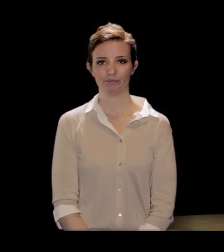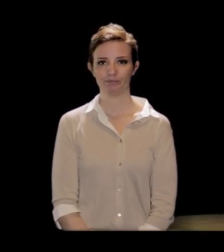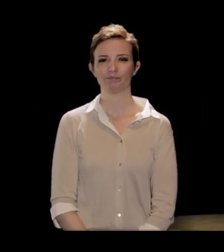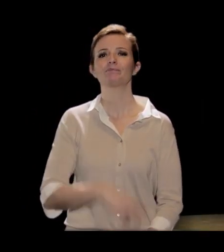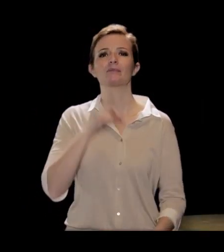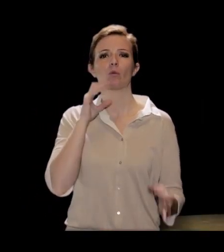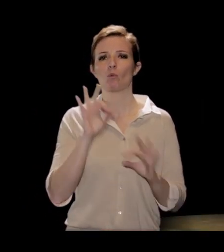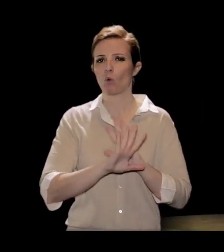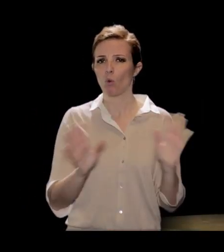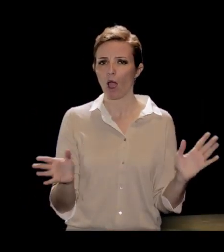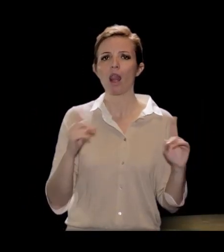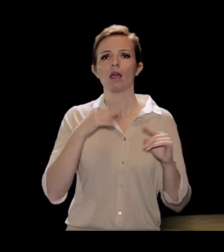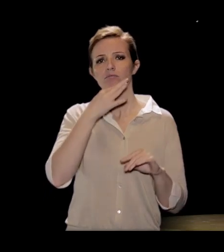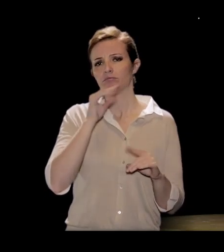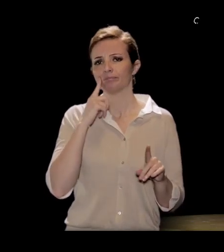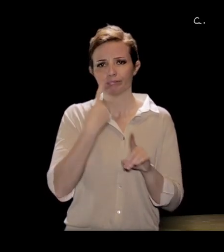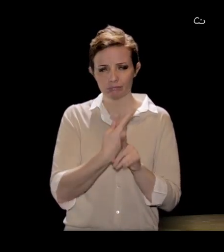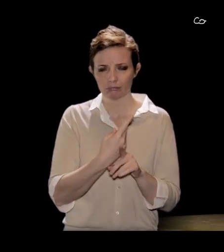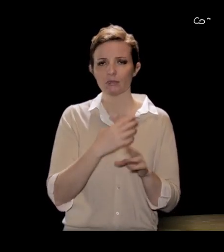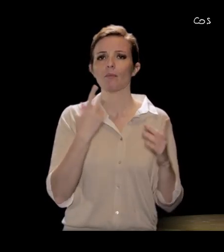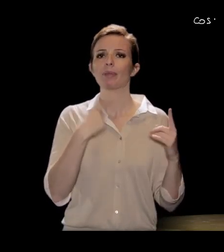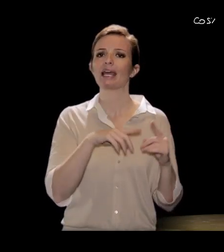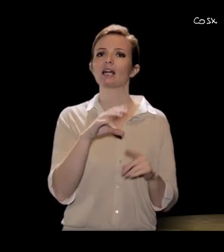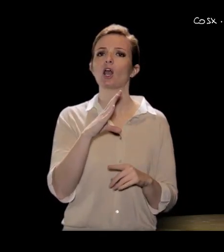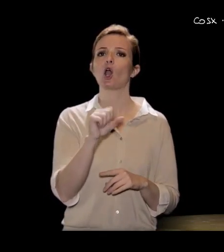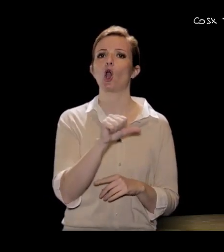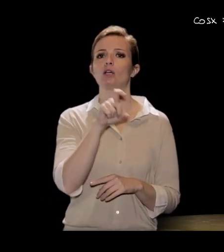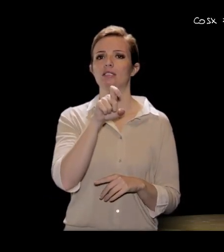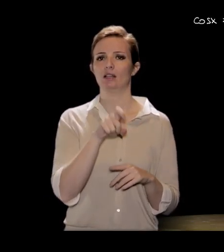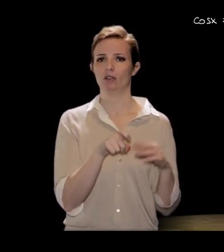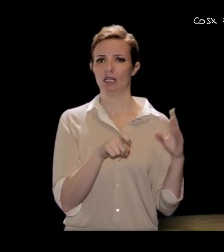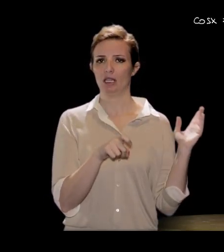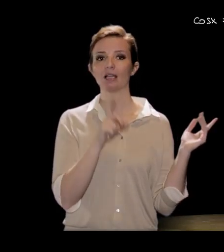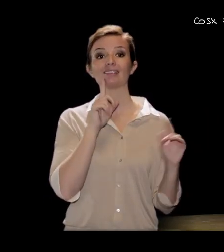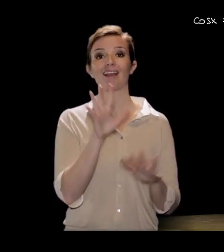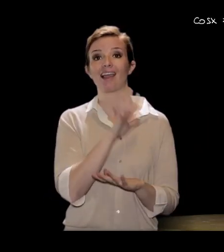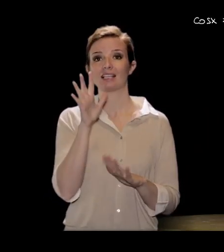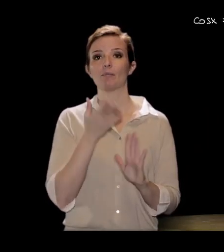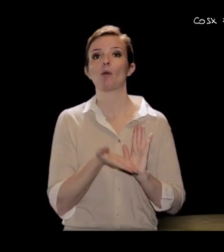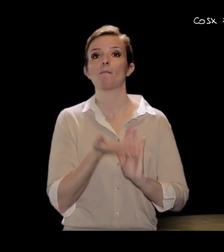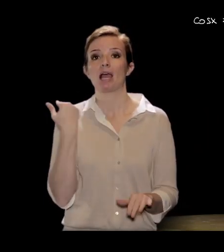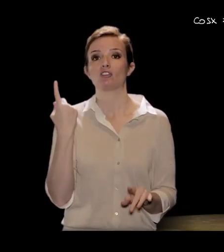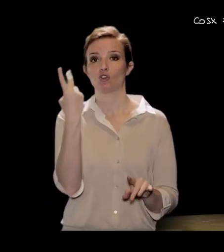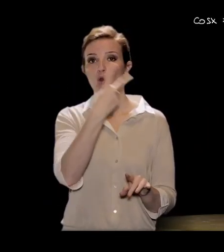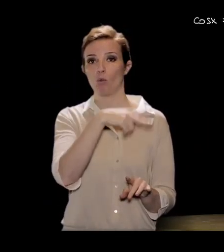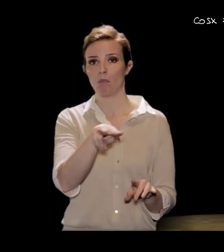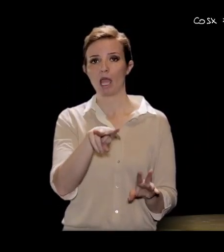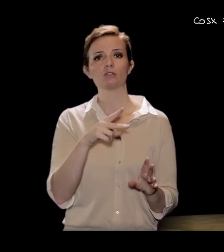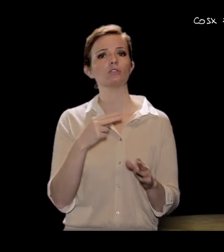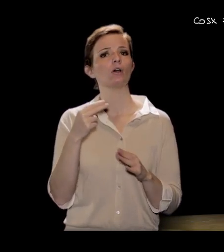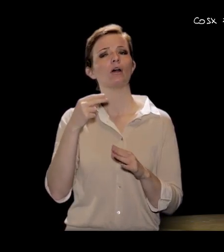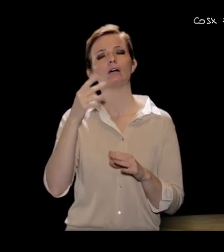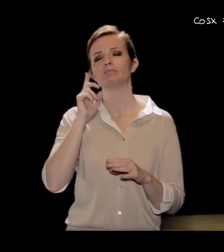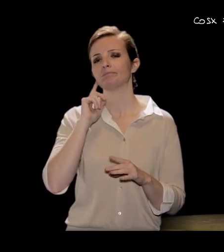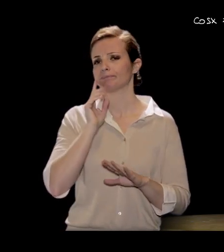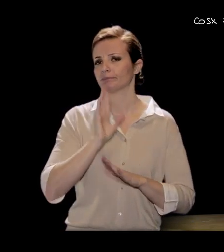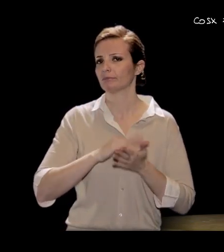Analogamente possiamo fare la stessa cosa per quanto riguarda il coseno di x, per esempio maggiore di un mezzo anch'esso, stesso discorso,